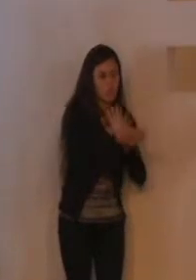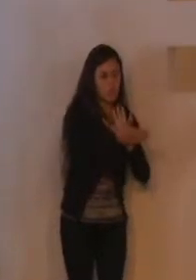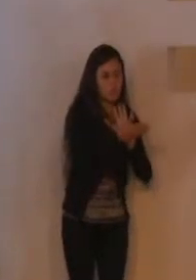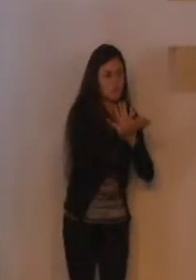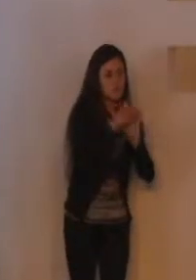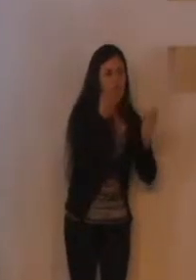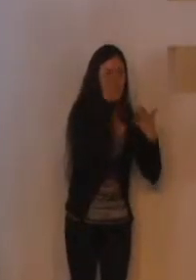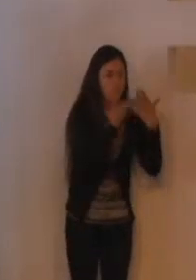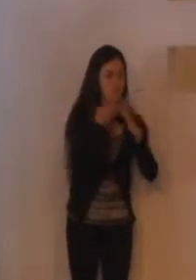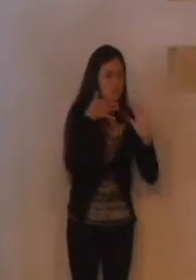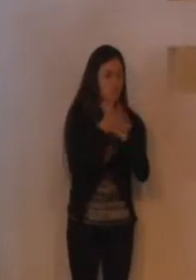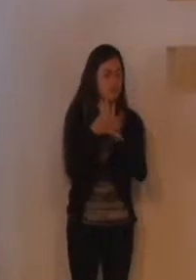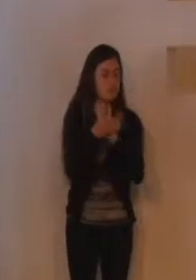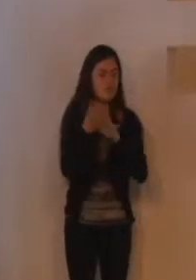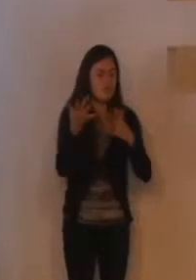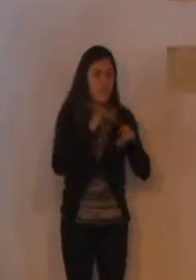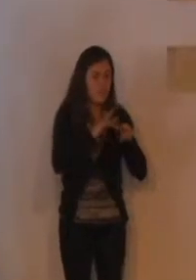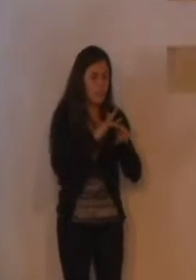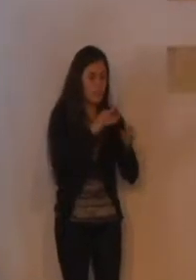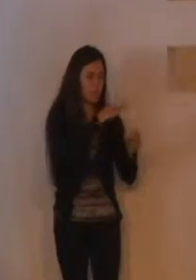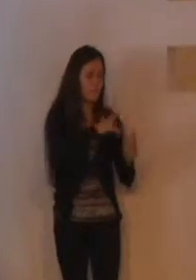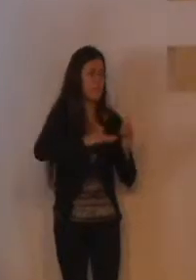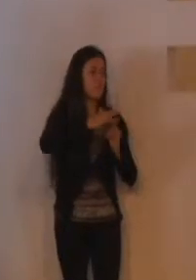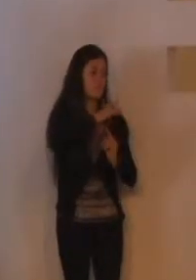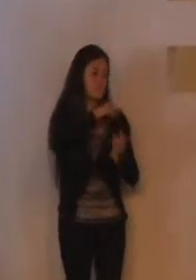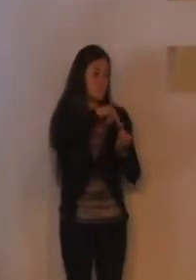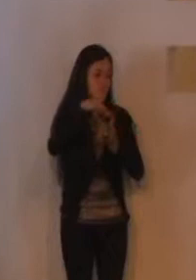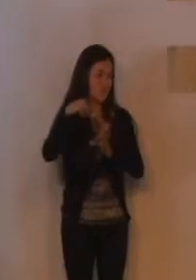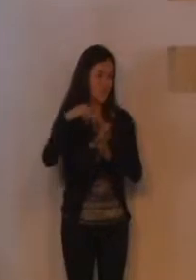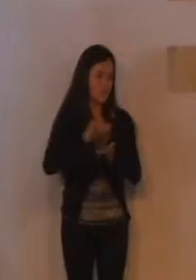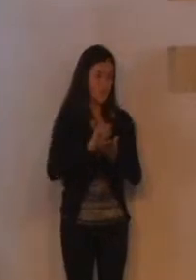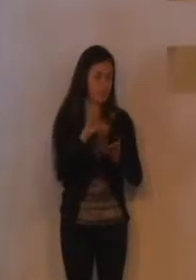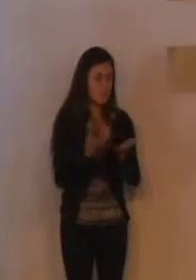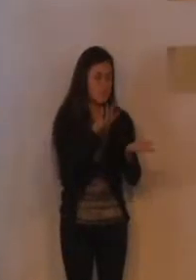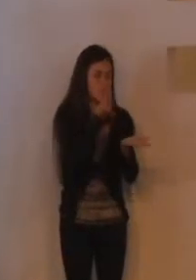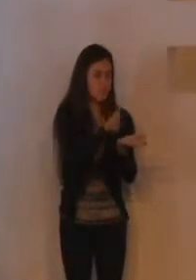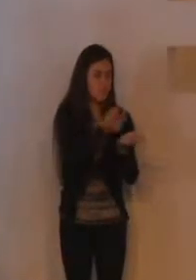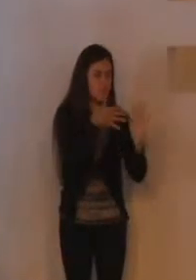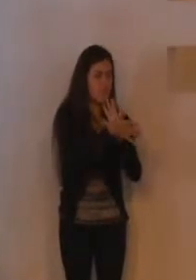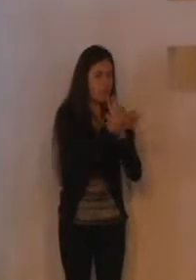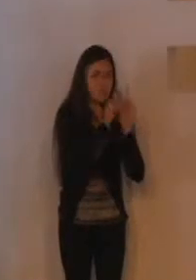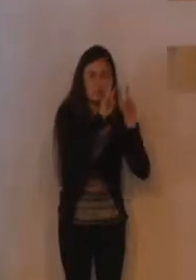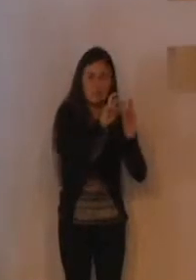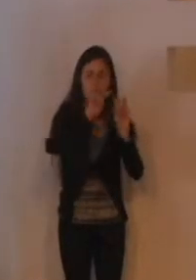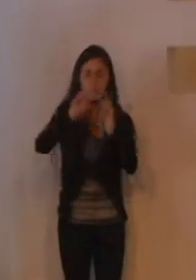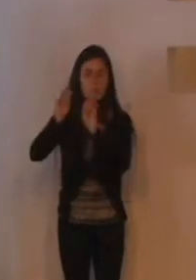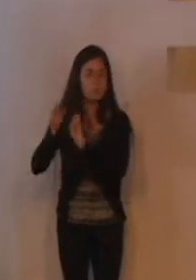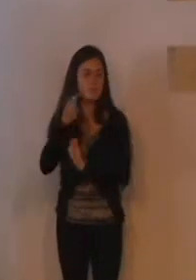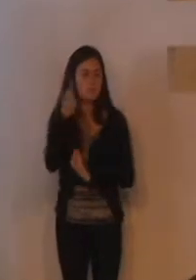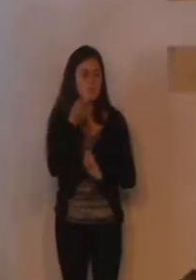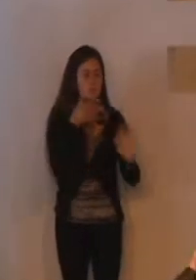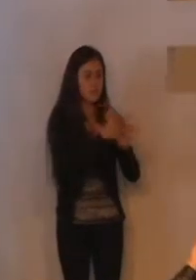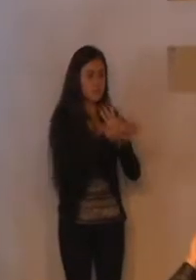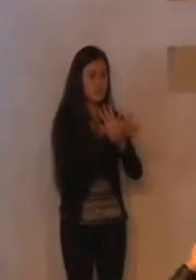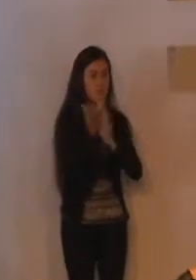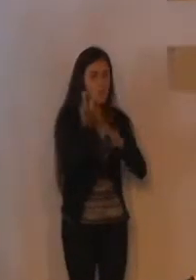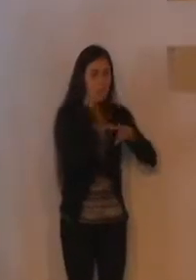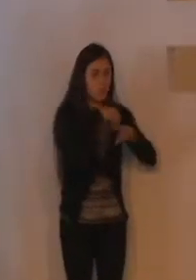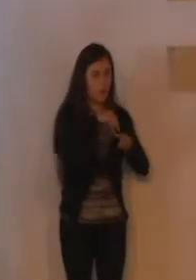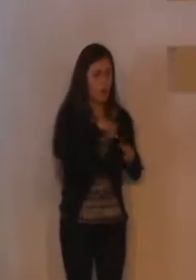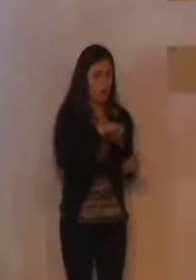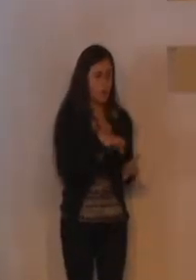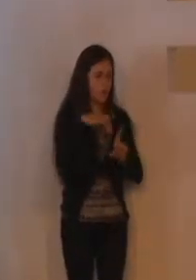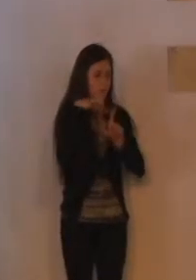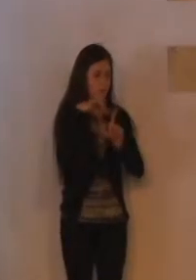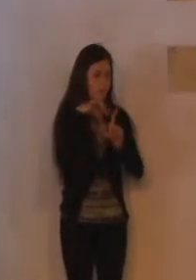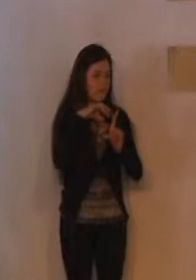ámbito educativo. Y teniendo en cuenta sus hallazgos y sus resultados, articularlos con el plan de estudios de posgrado de